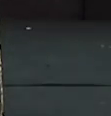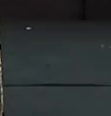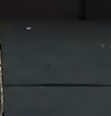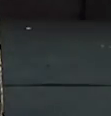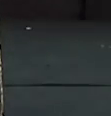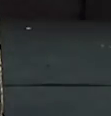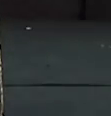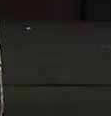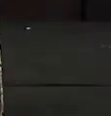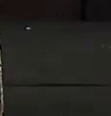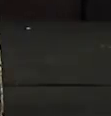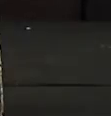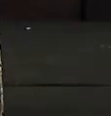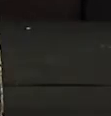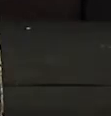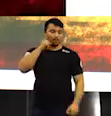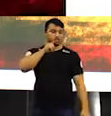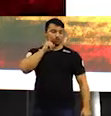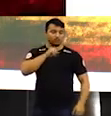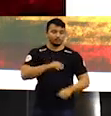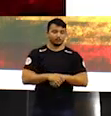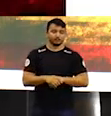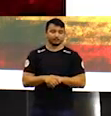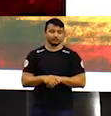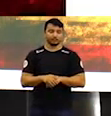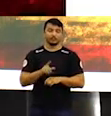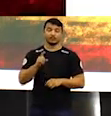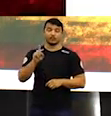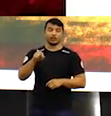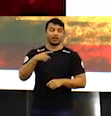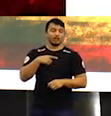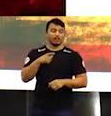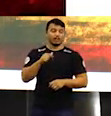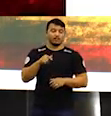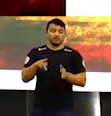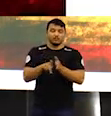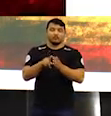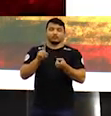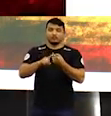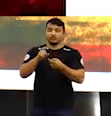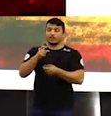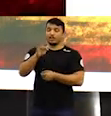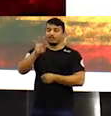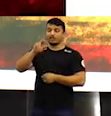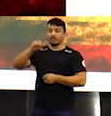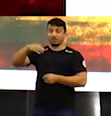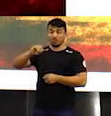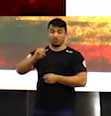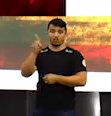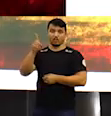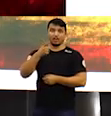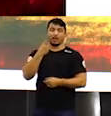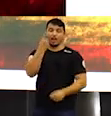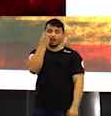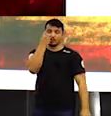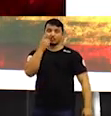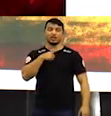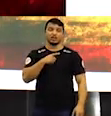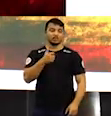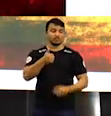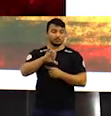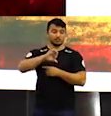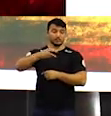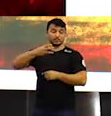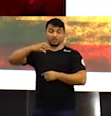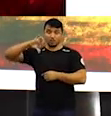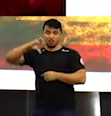americana, enfim, certo? Nós temos aí Franco na Espanha, que em 39 se consolida no